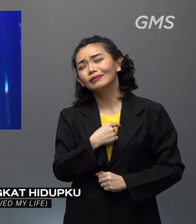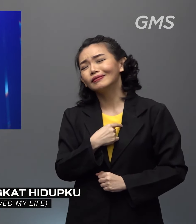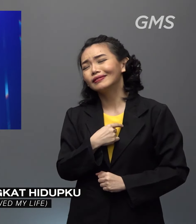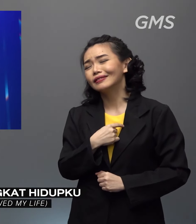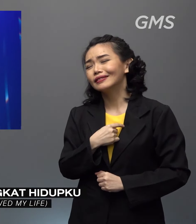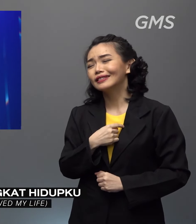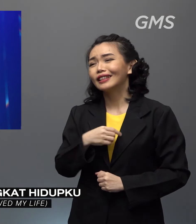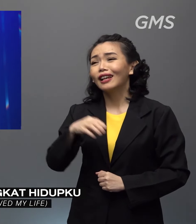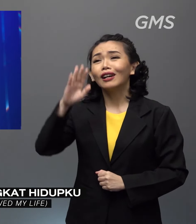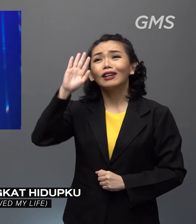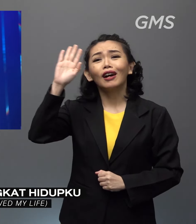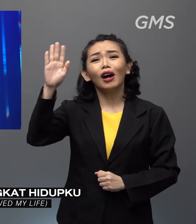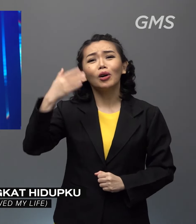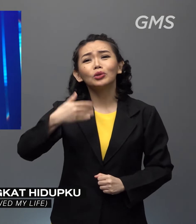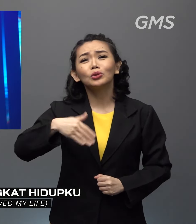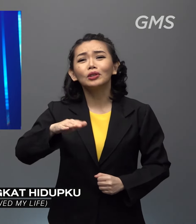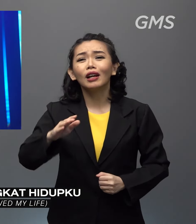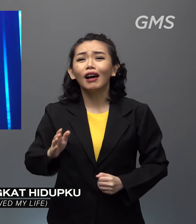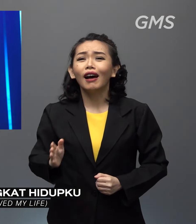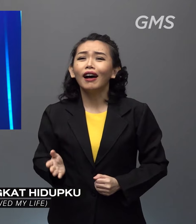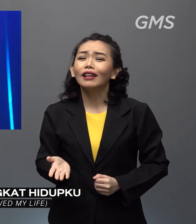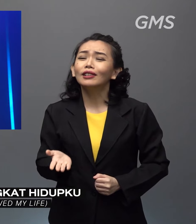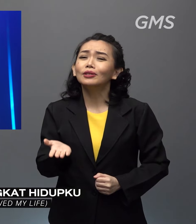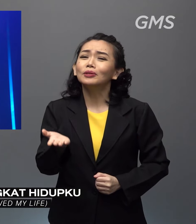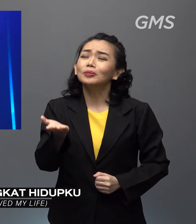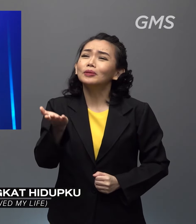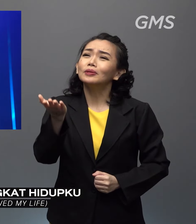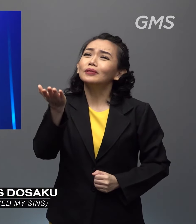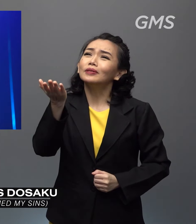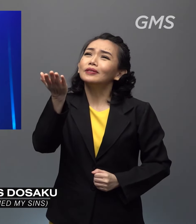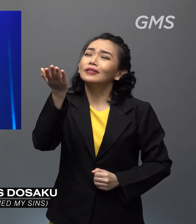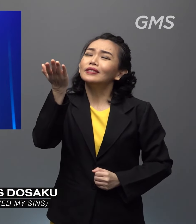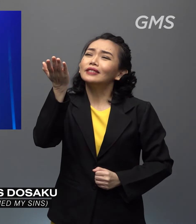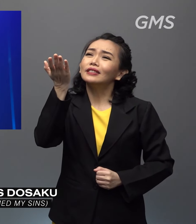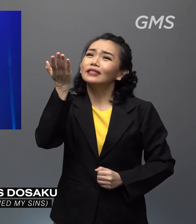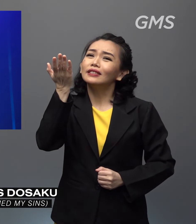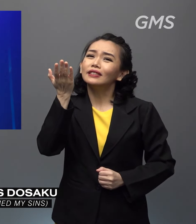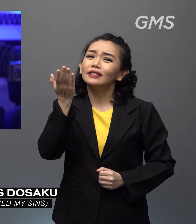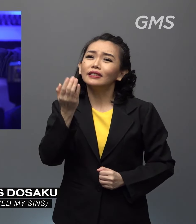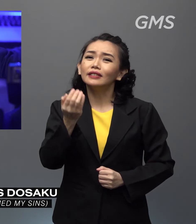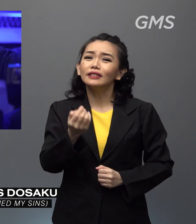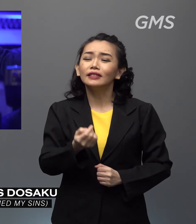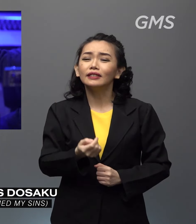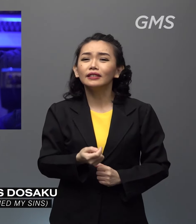Kau telah angkat hidupku